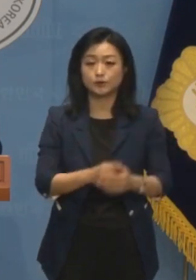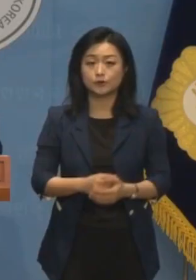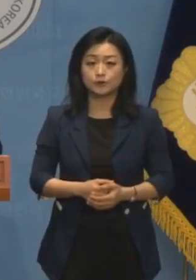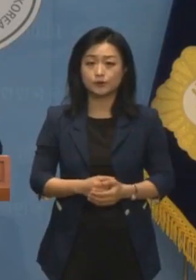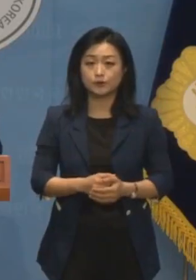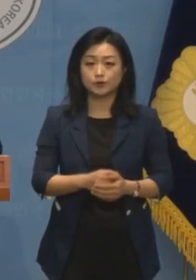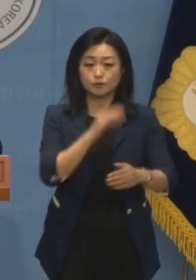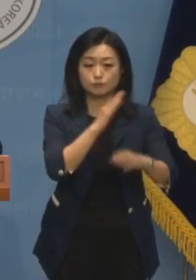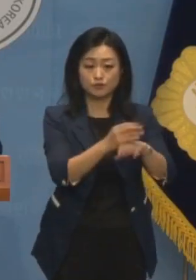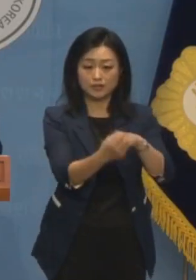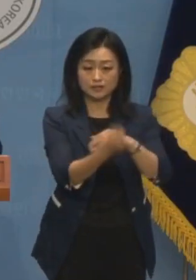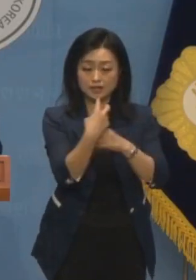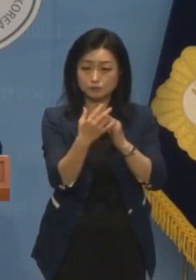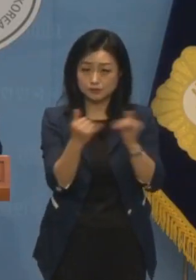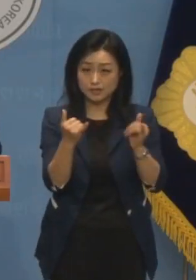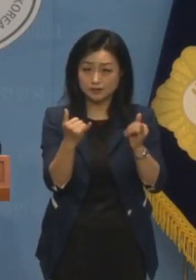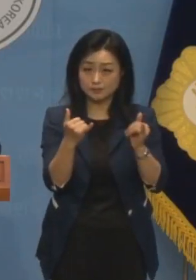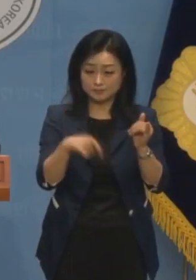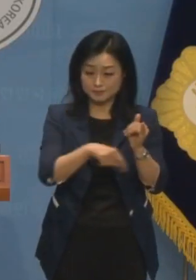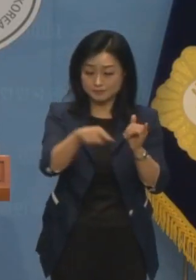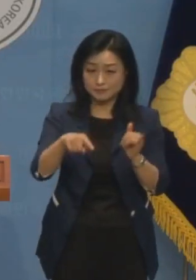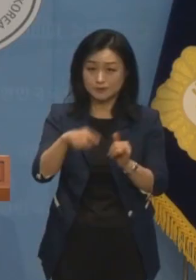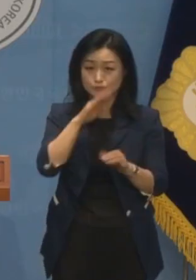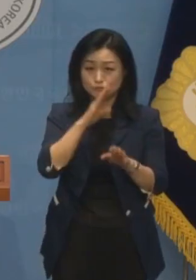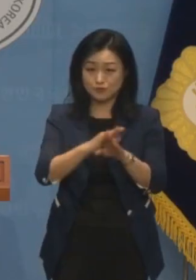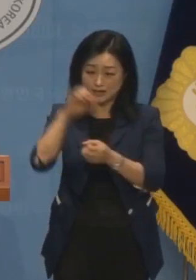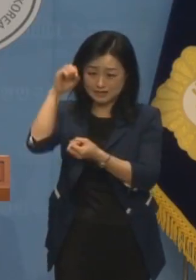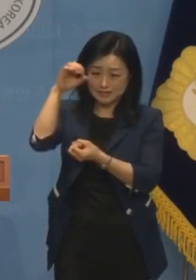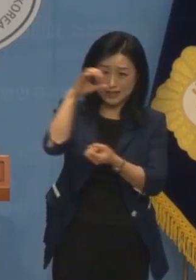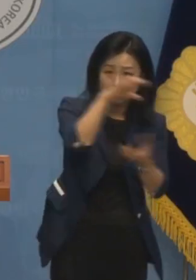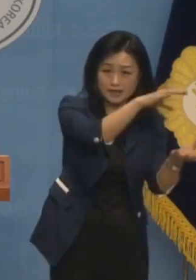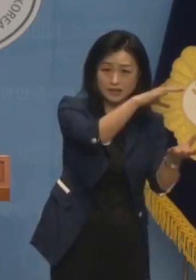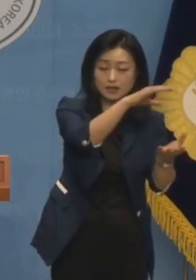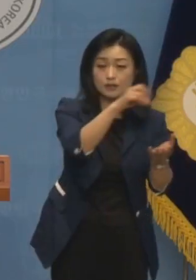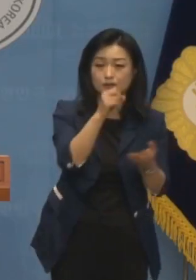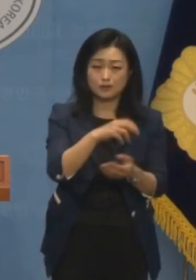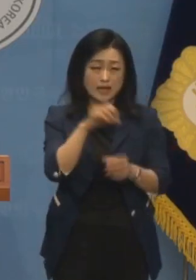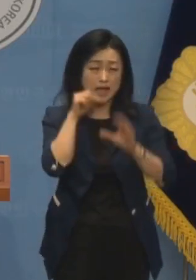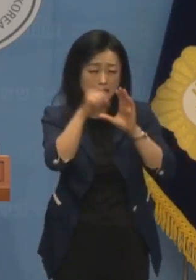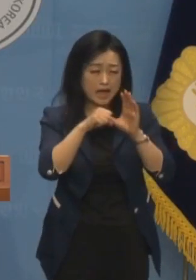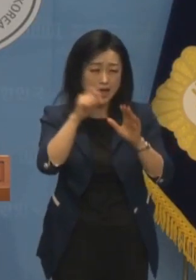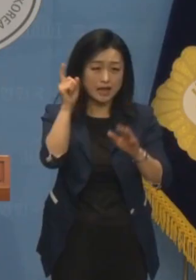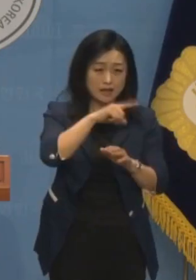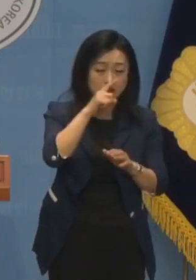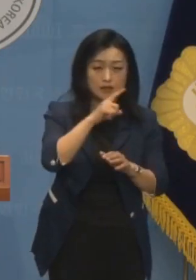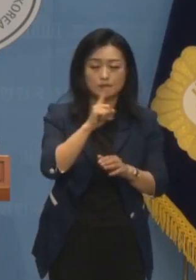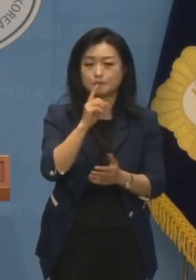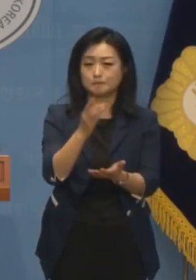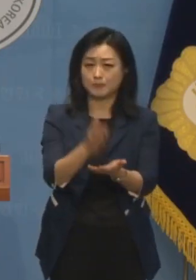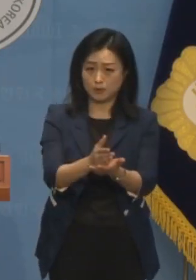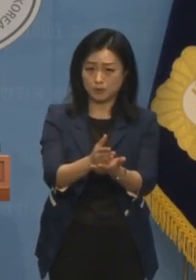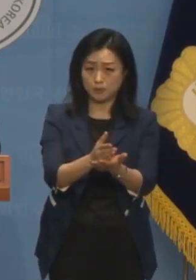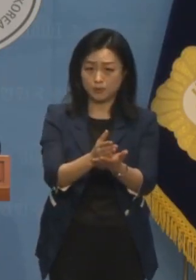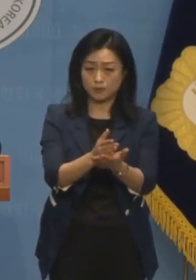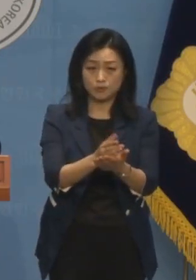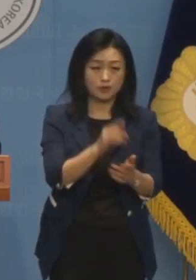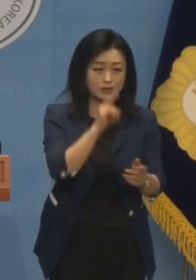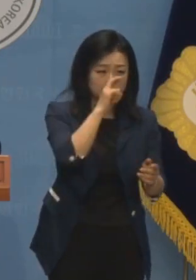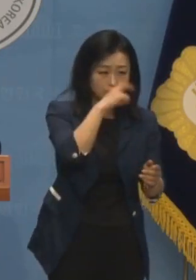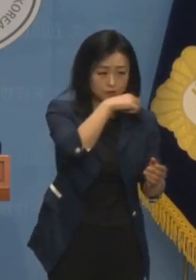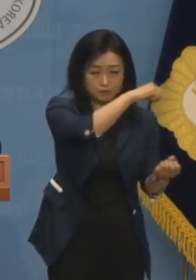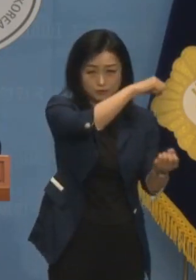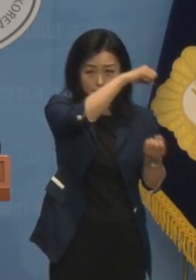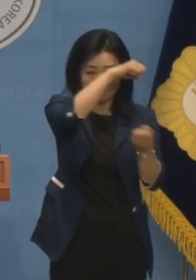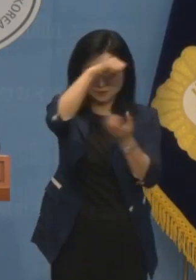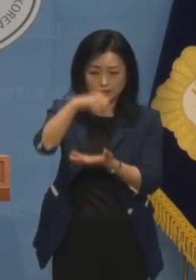당장 탈북민 단체의 대북 전단 살포와 대북 확성기 방송을 중지시키고 북한에게 대남 오물풍선 살포